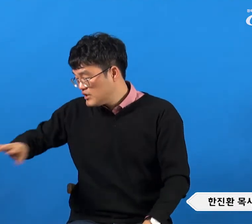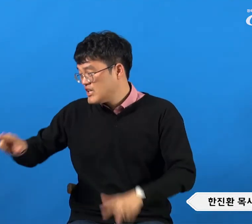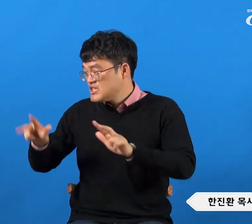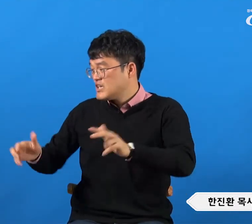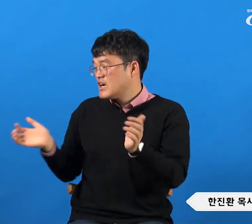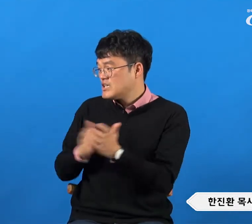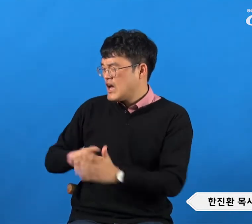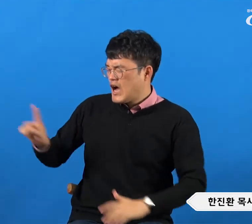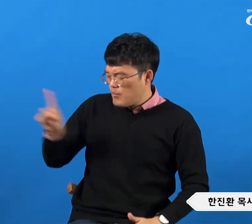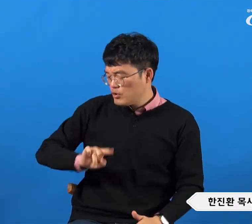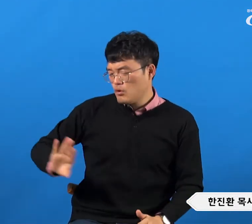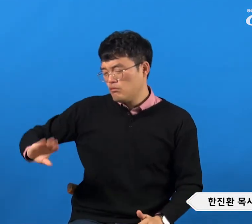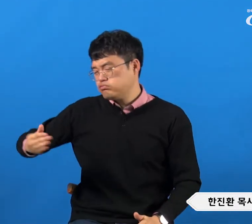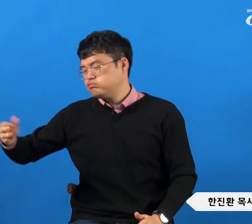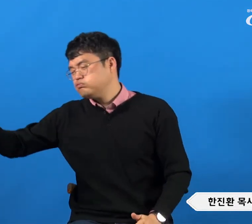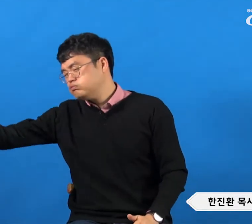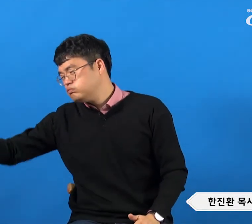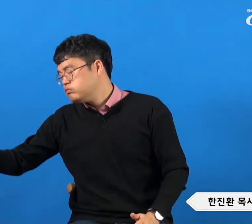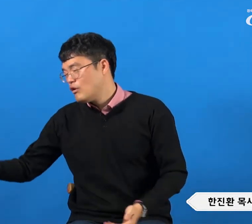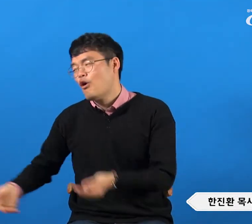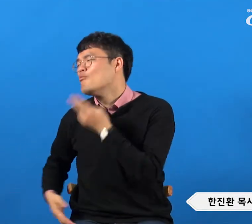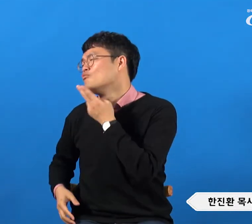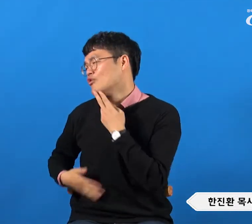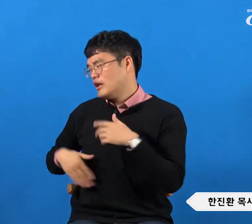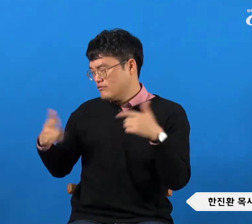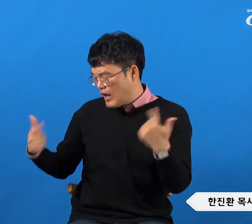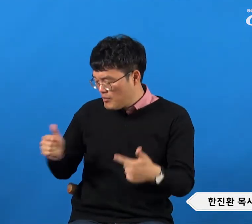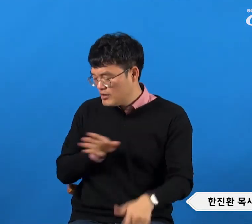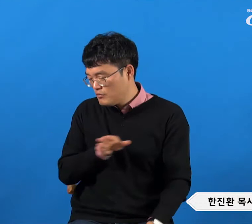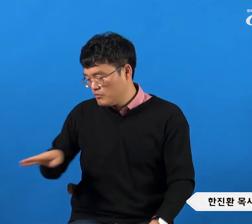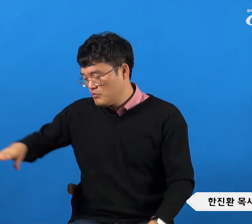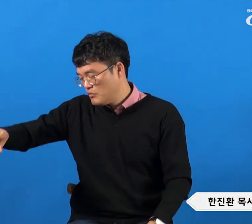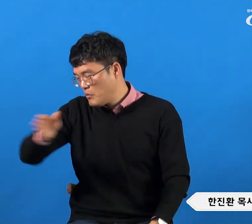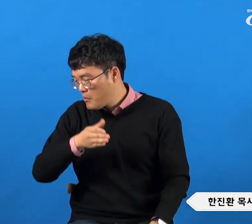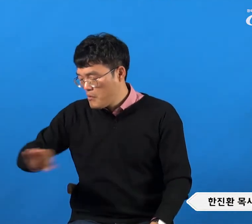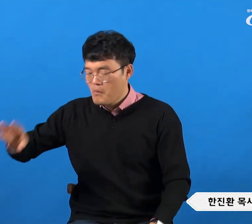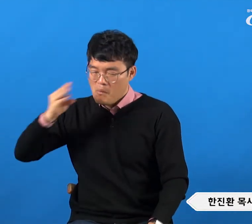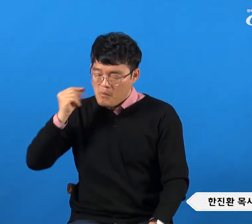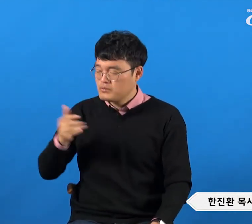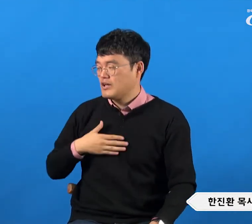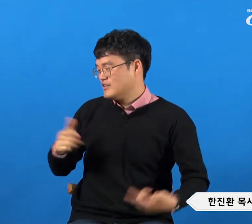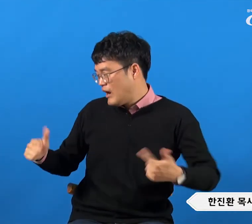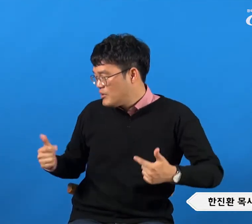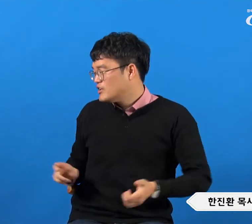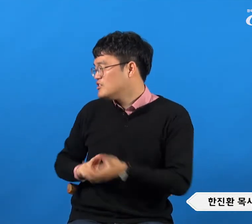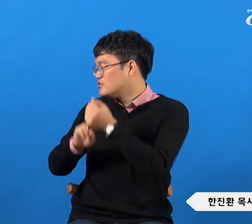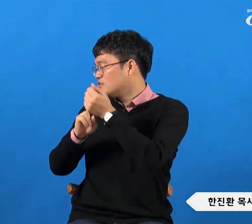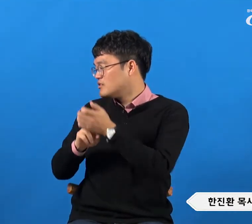나는 이날까지 한 번도 구르지를 않았어. 나는 날마다 기적이야, 날마다.